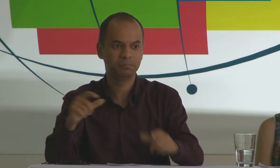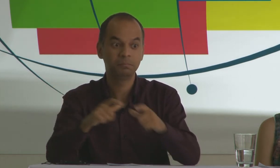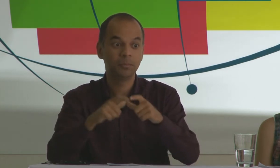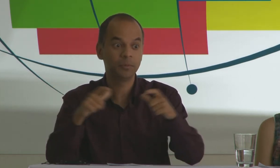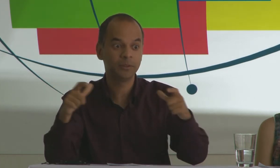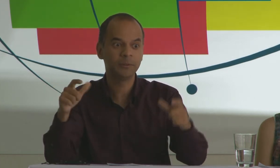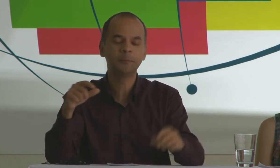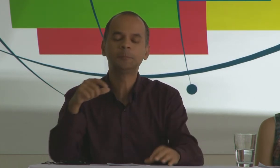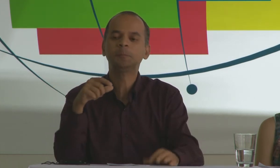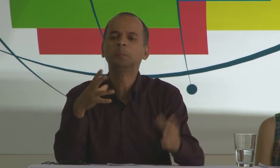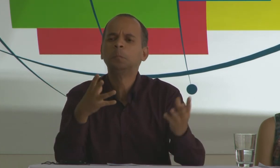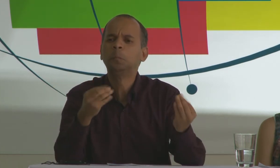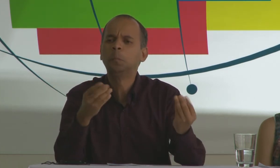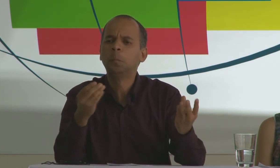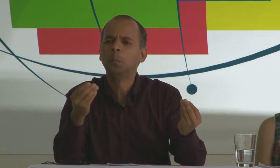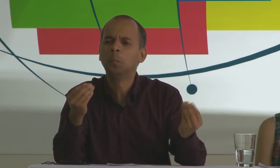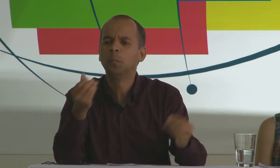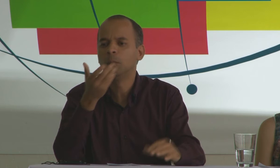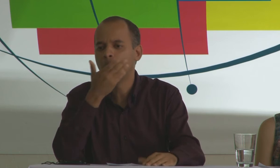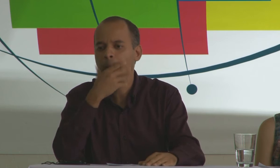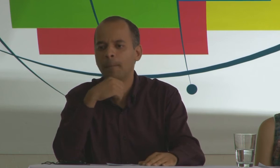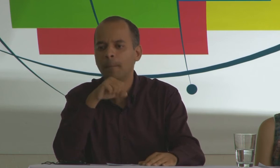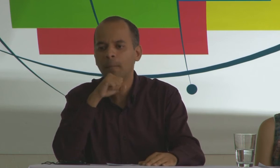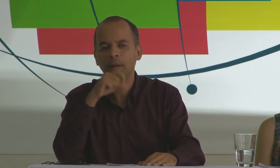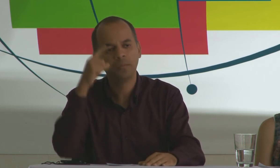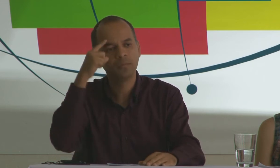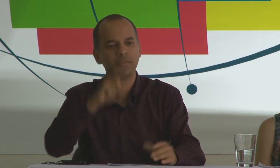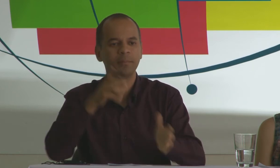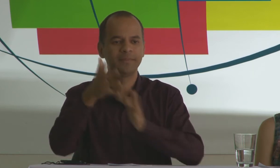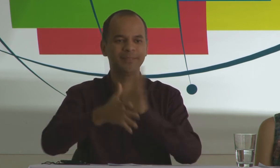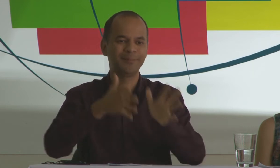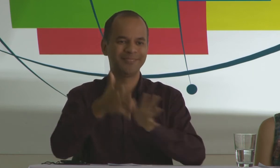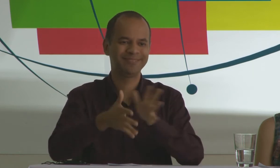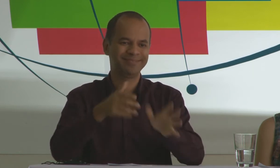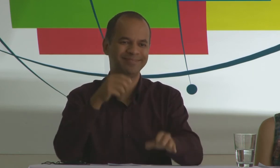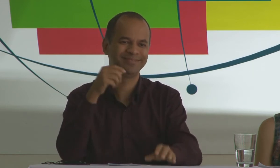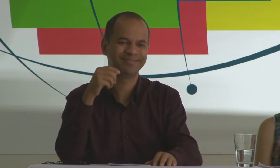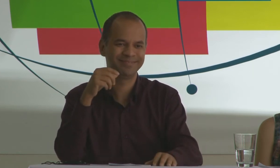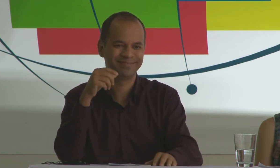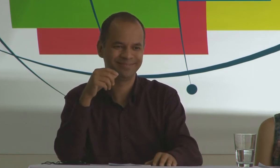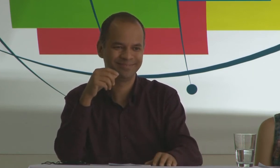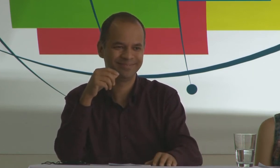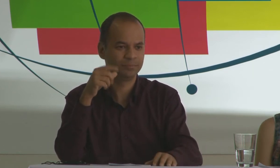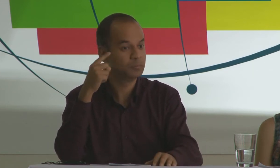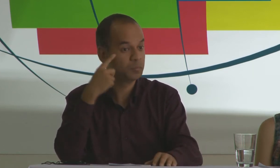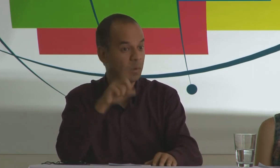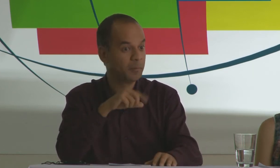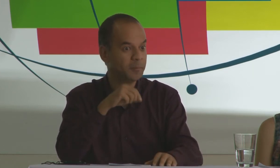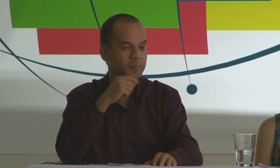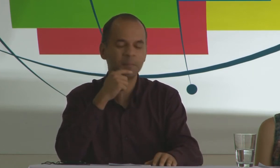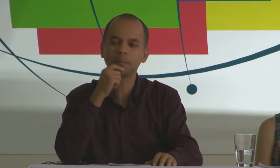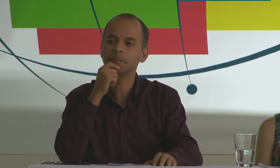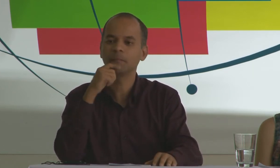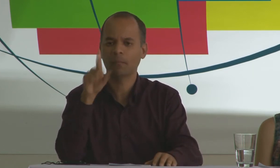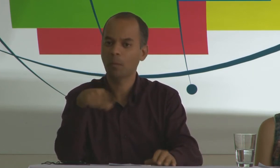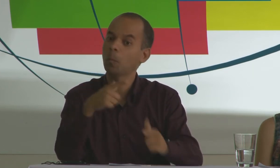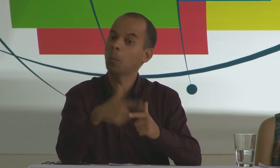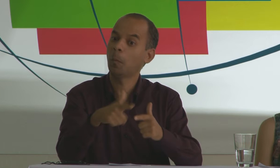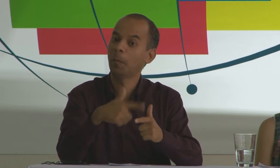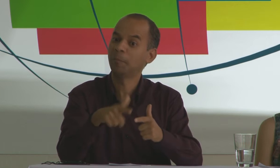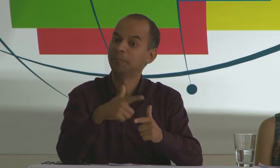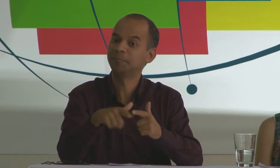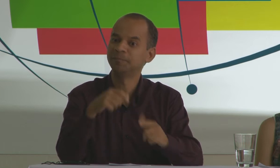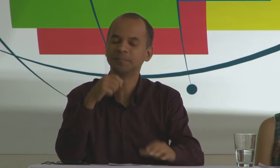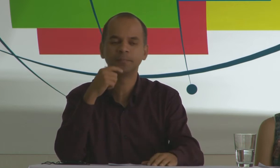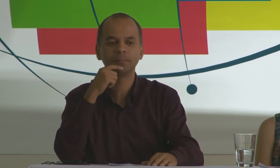de 90%. Então a maioria dos surdos vive nesse contexto de privação de uma língua, porque os pais não dominam e tudo mais. Eles não